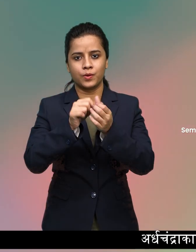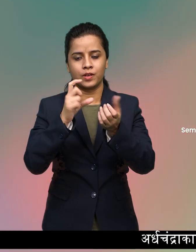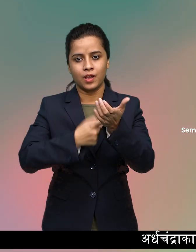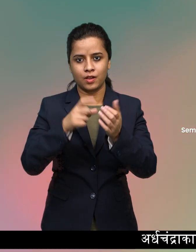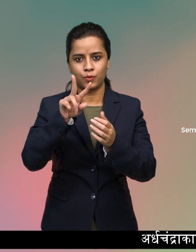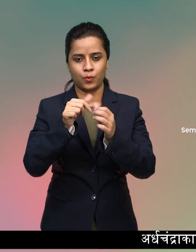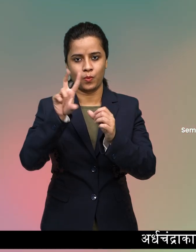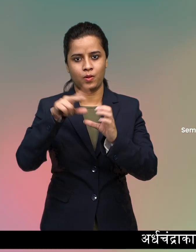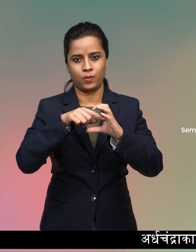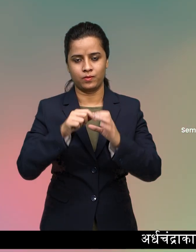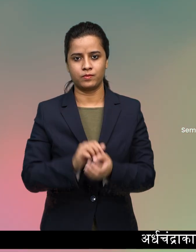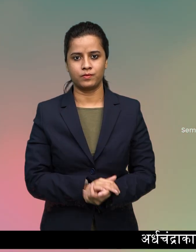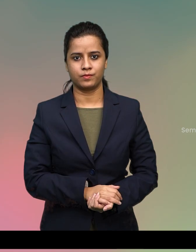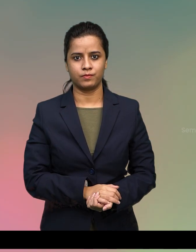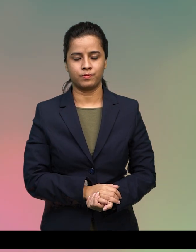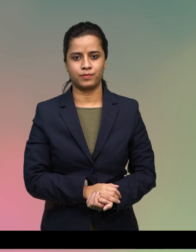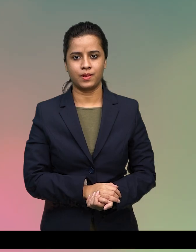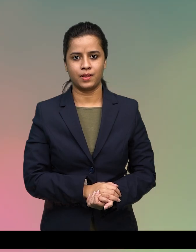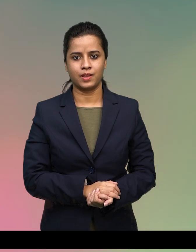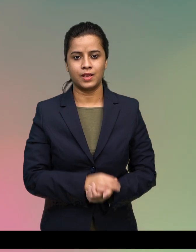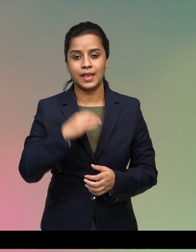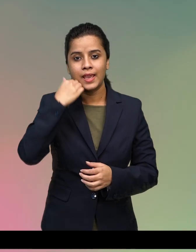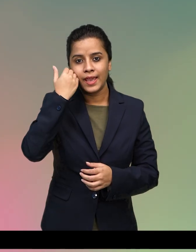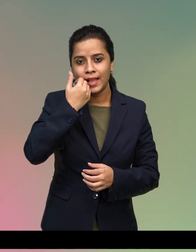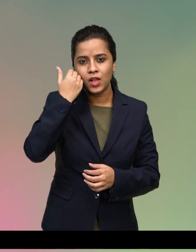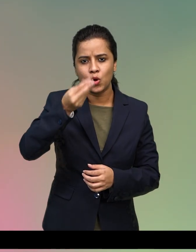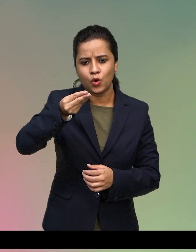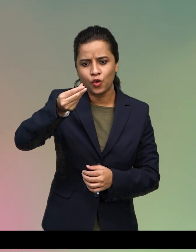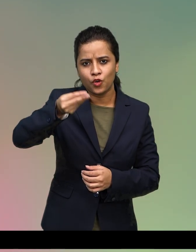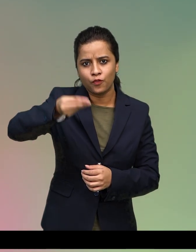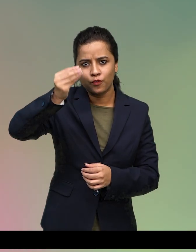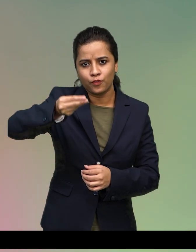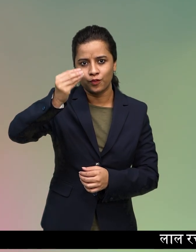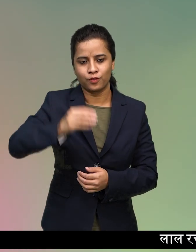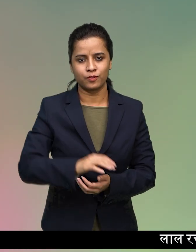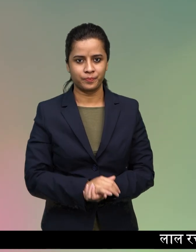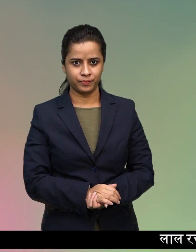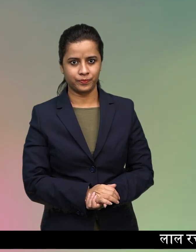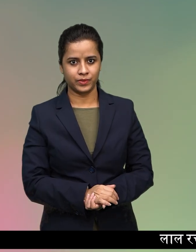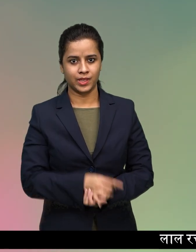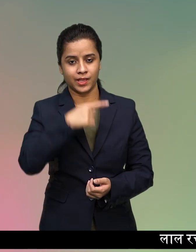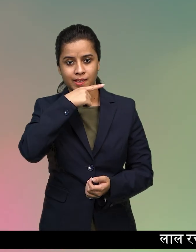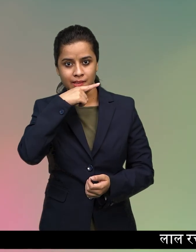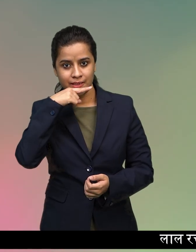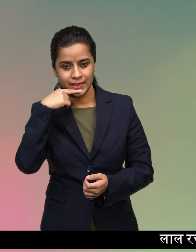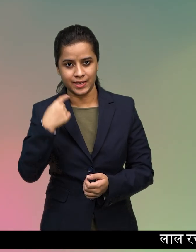रक्तद्रव्य प्लाझ्मा, लाल पेशी RBC लाल